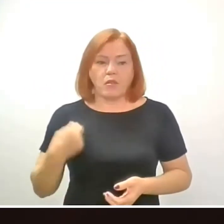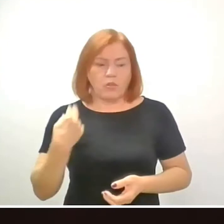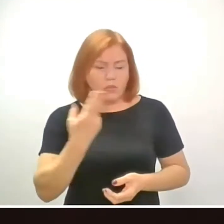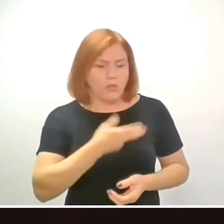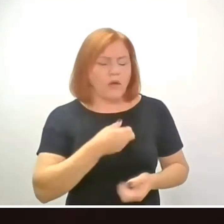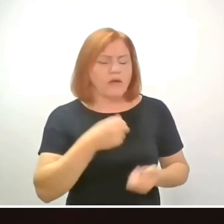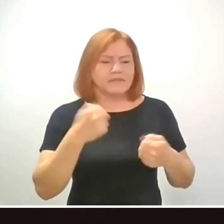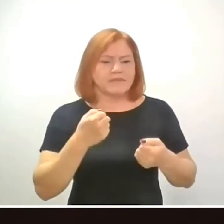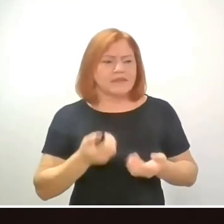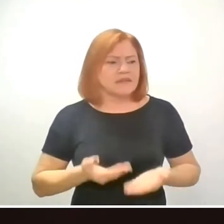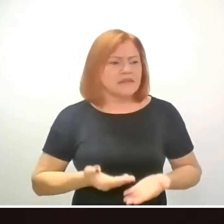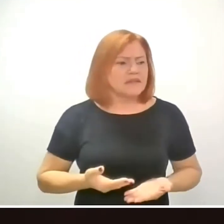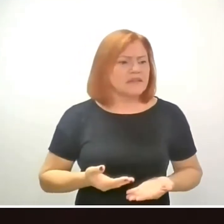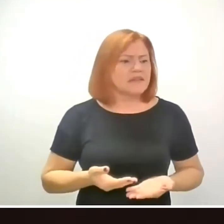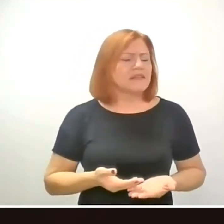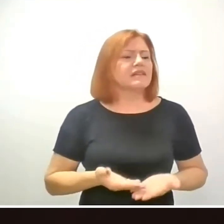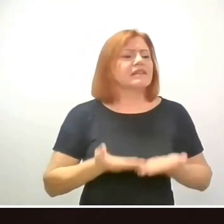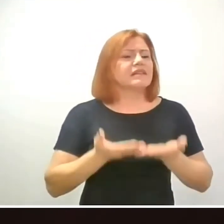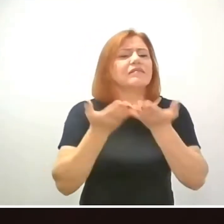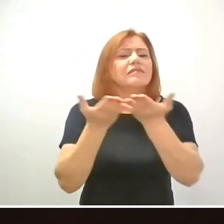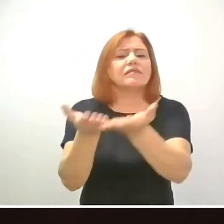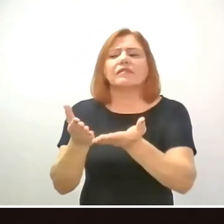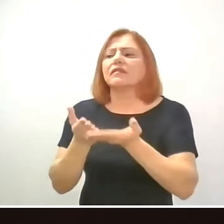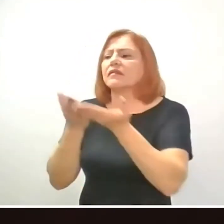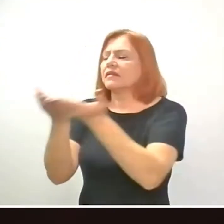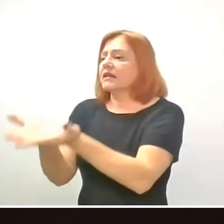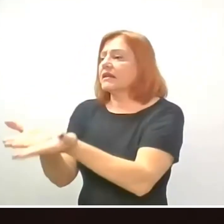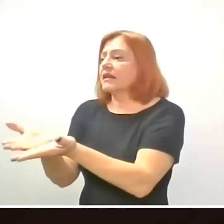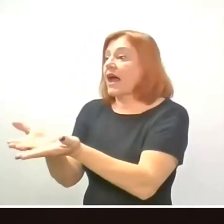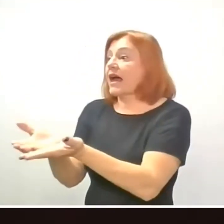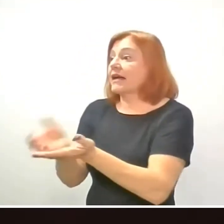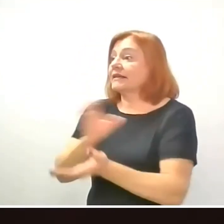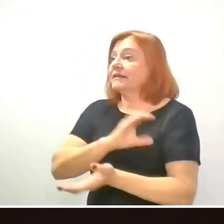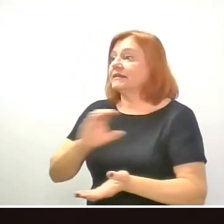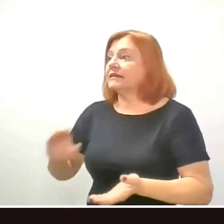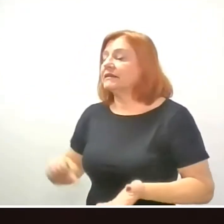oferecer nas ruas Cristo como alimento para as pessoas.